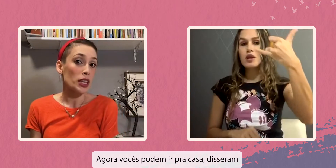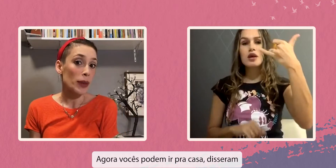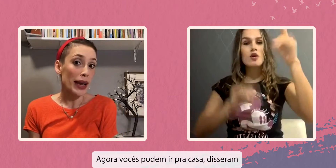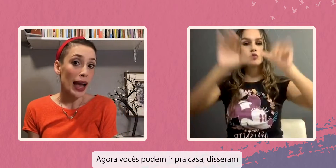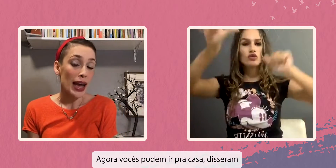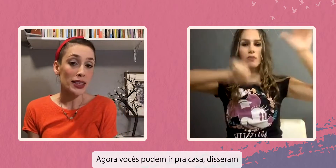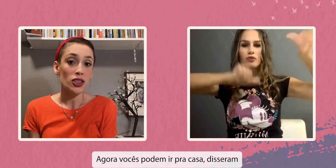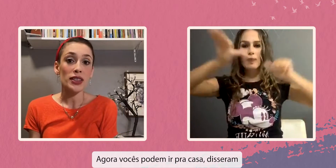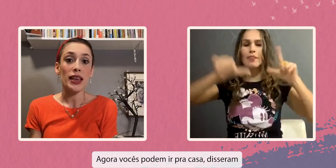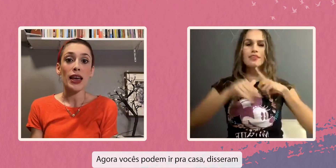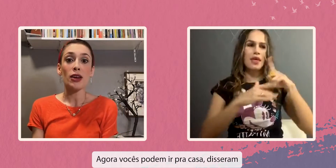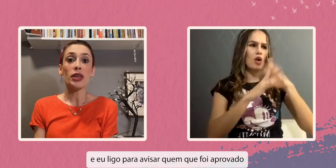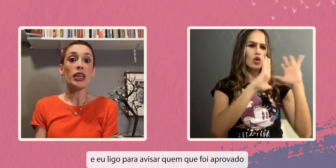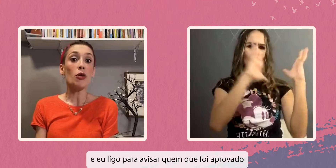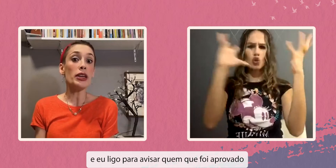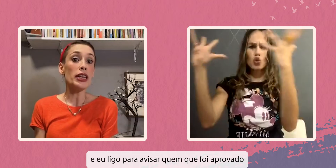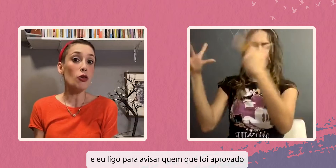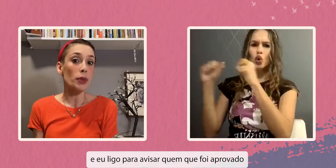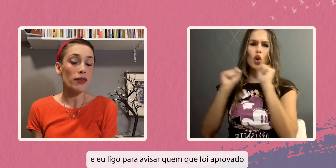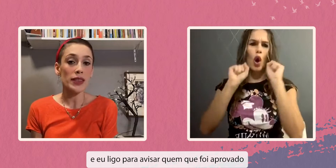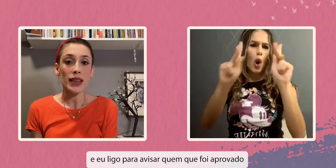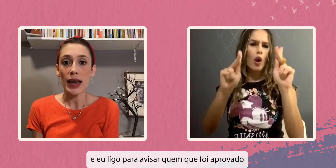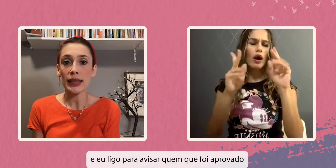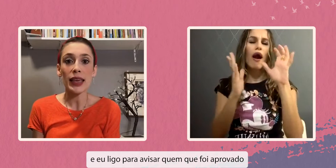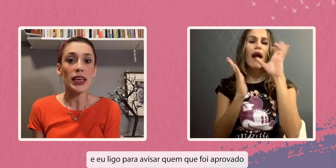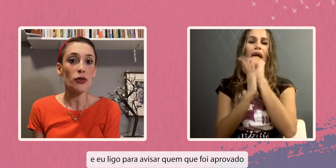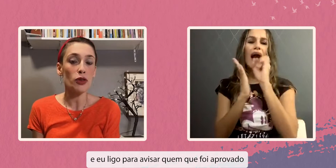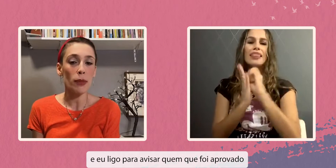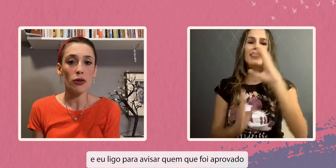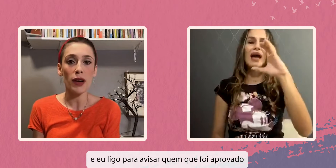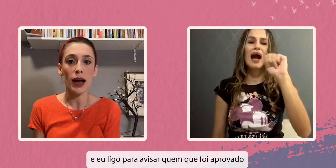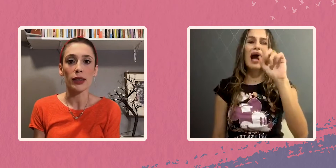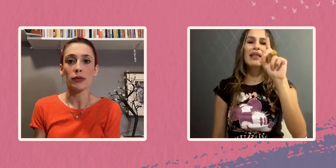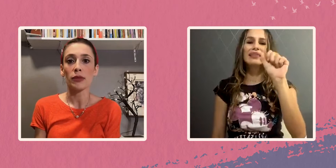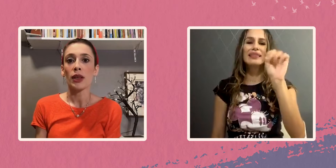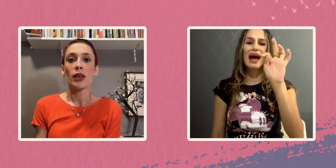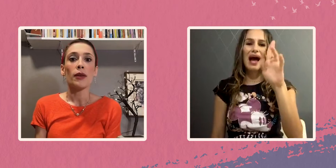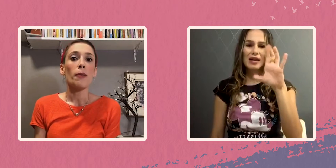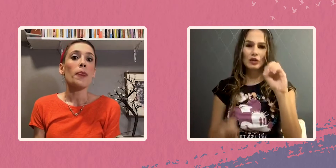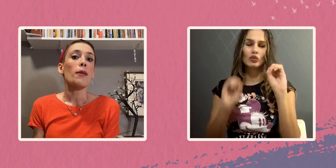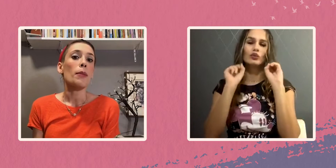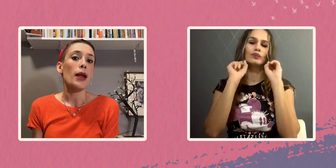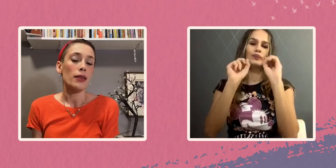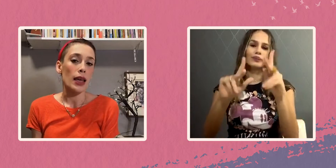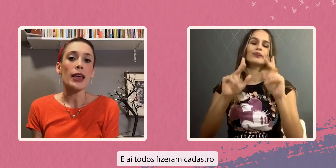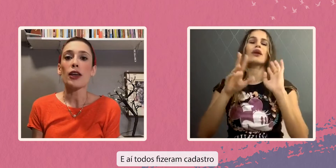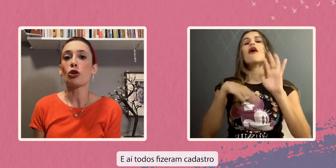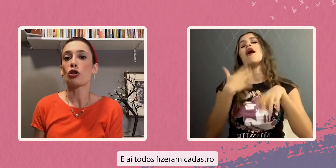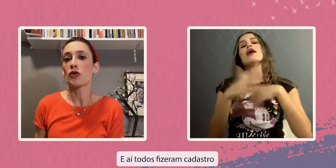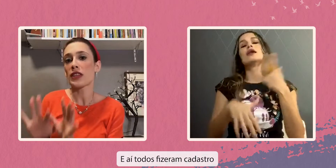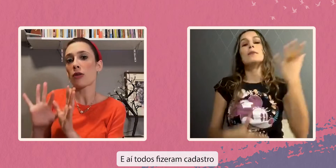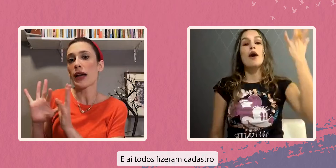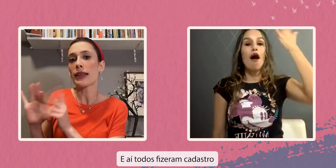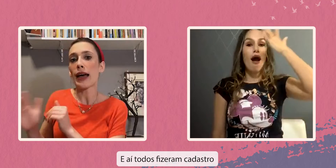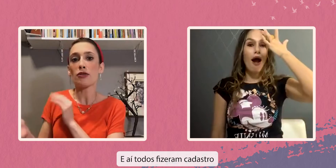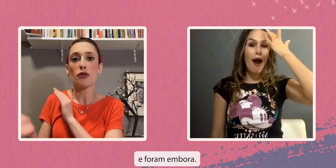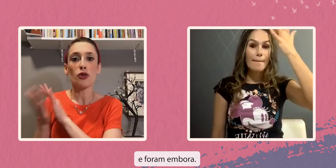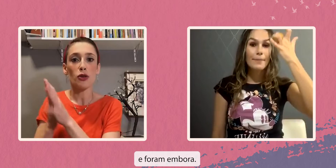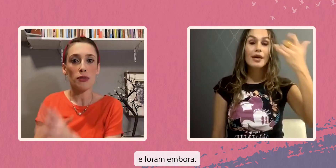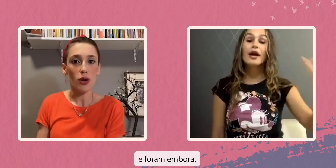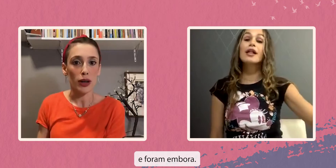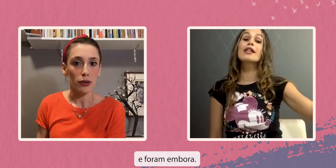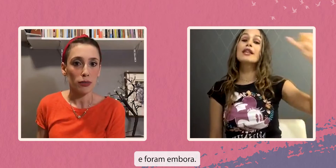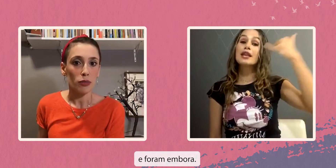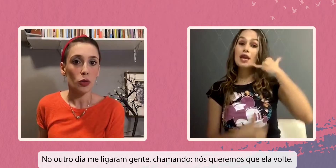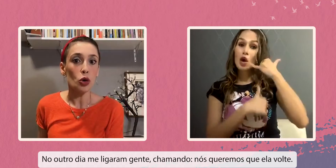vocês podem ir para casa e eu ligo para avisar quem que foi aprovado. Né? E aí todos fizeram o cadastro e